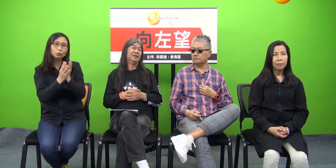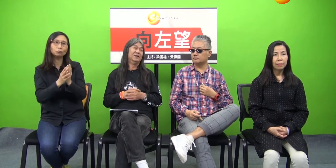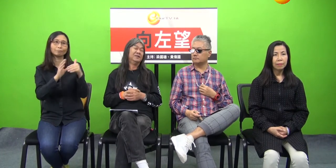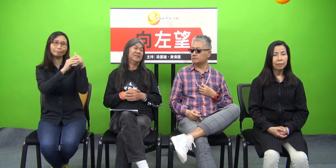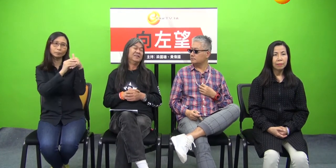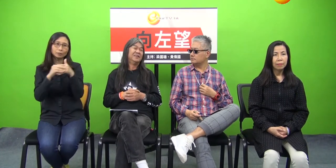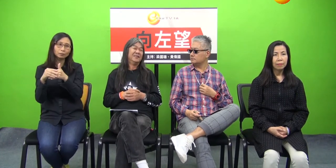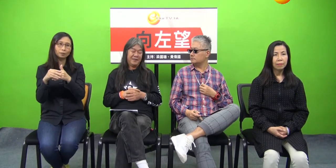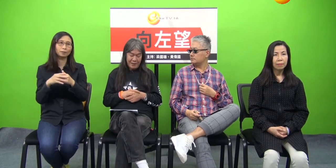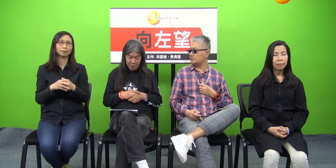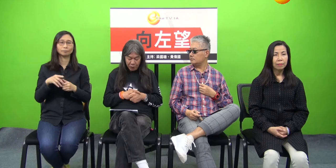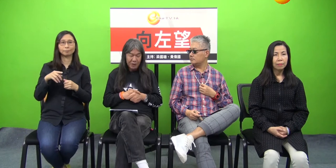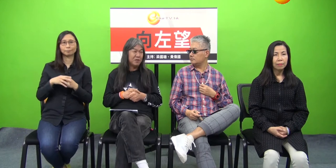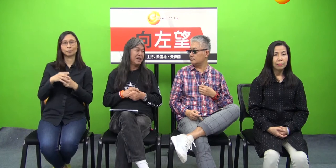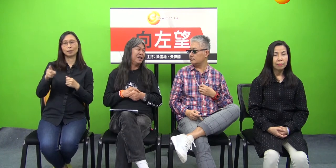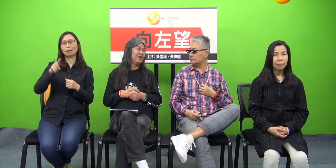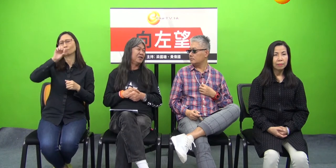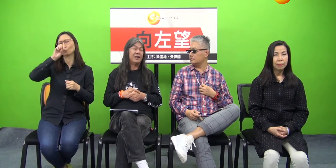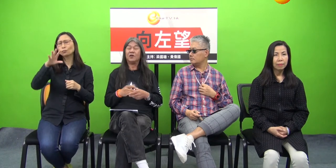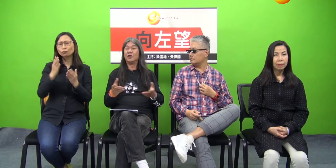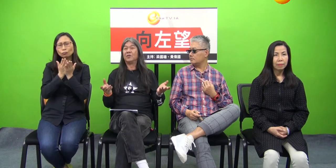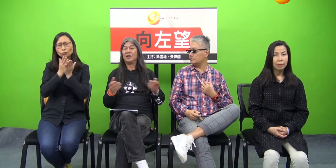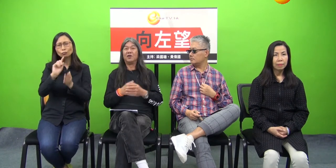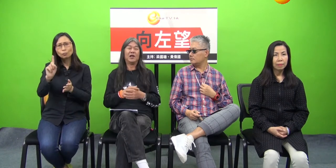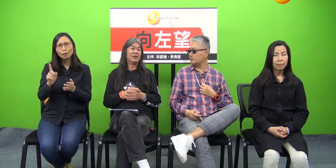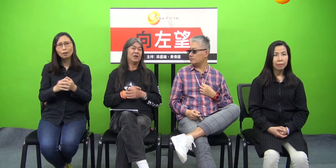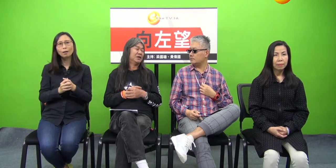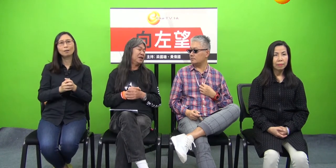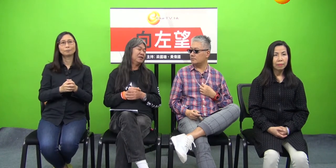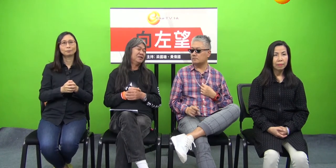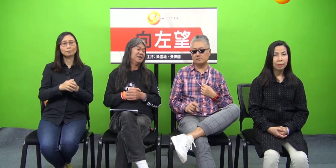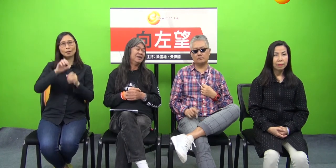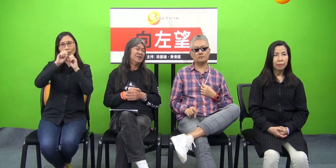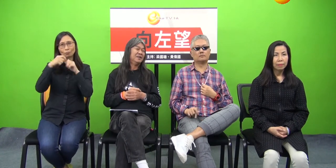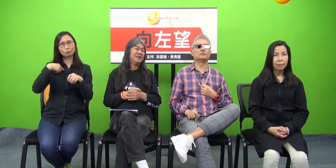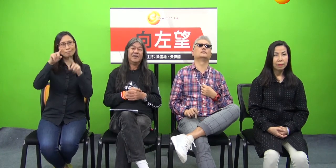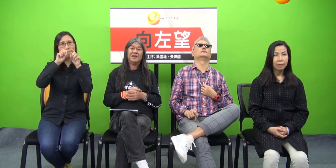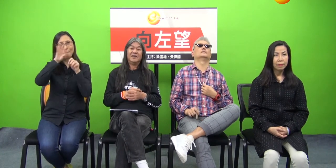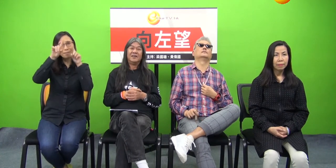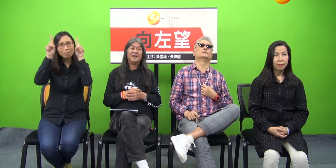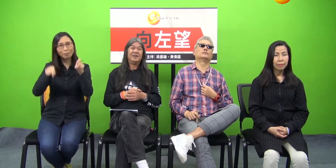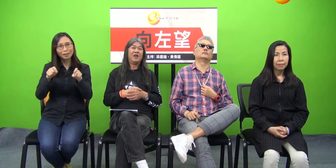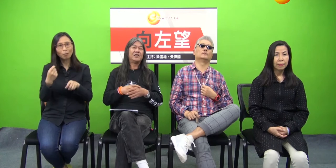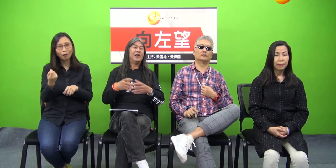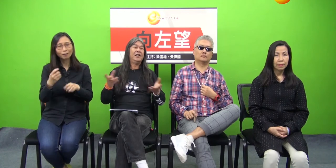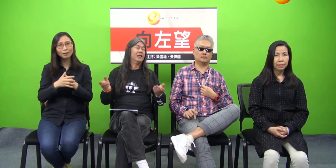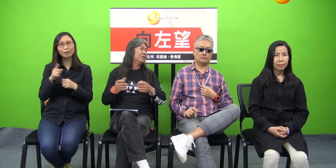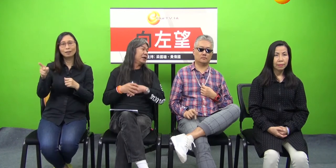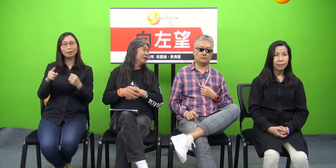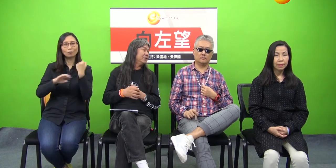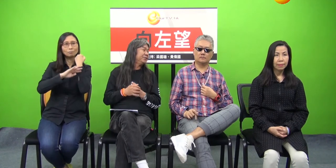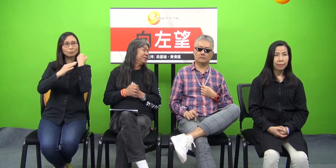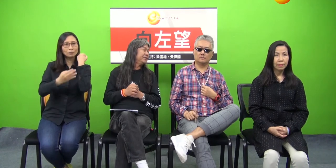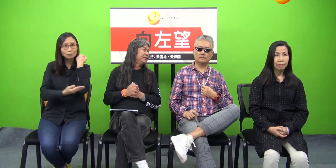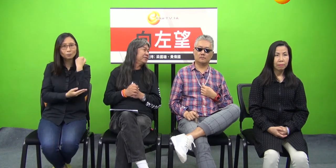萬，你係咪讀憲法㗎？哥，第一我想問一個好簡單嘅問題，你個制憲係點制